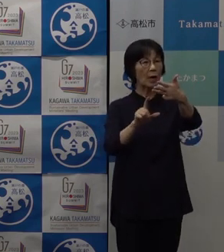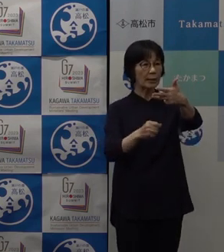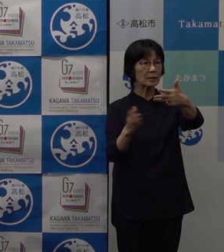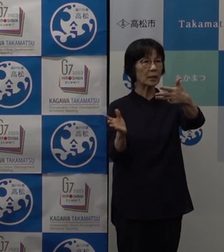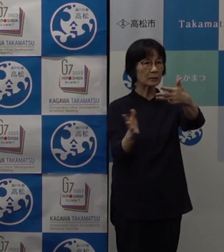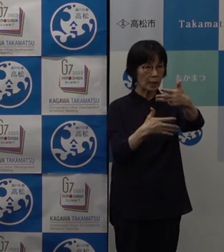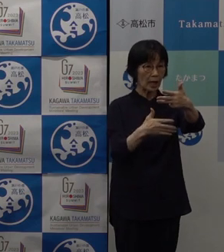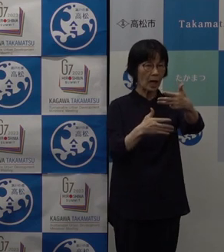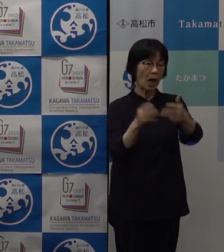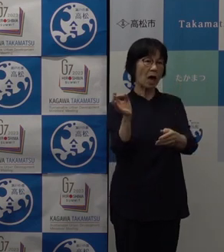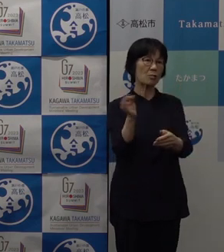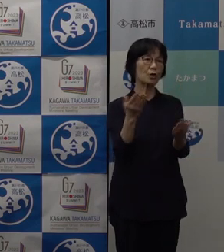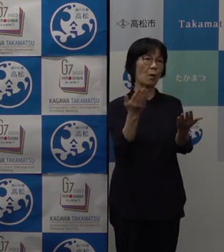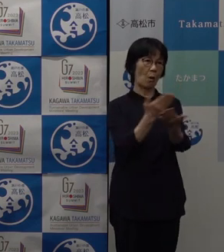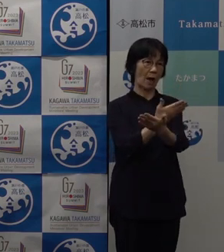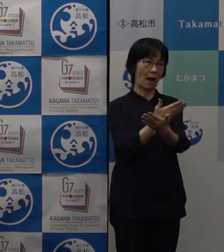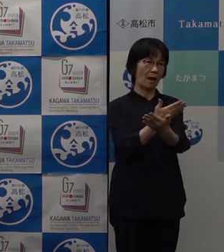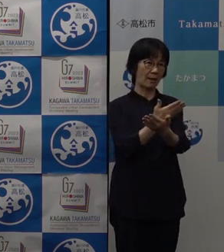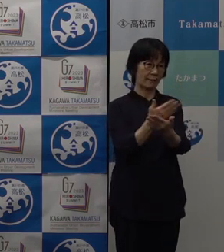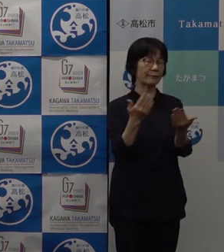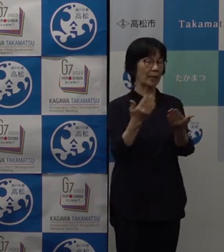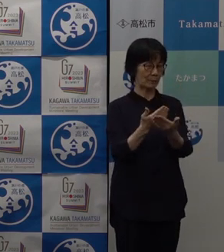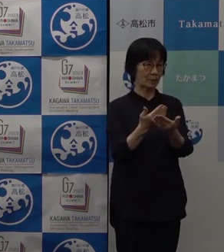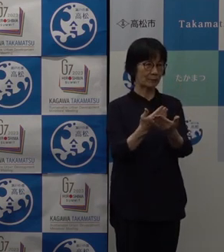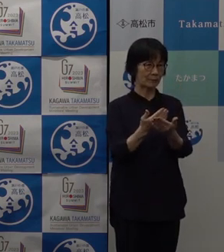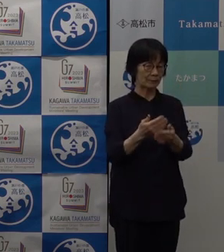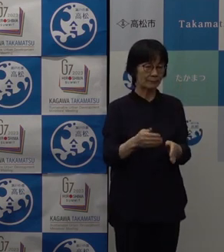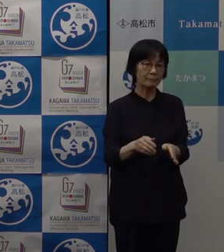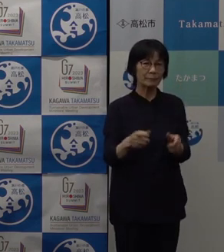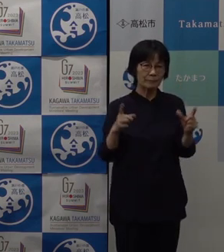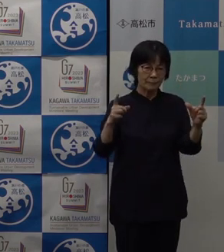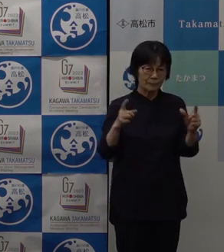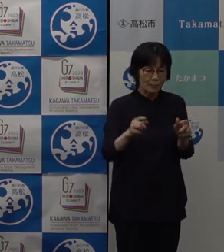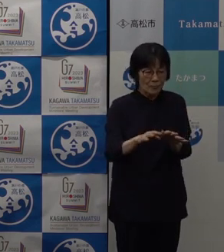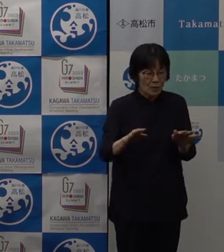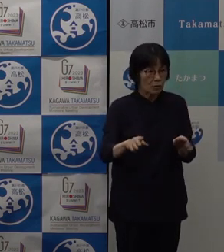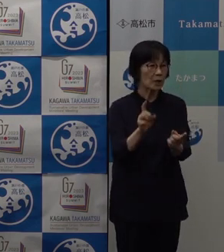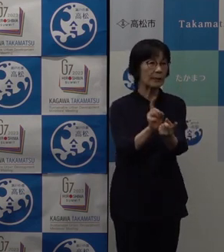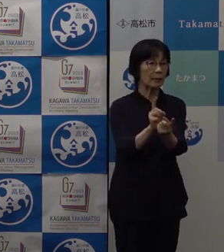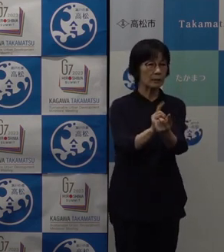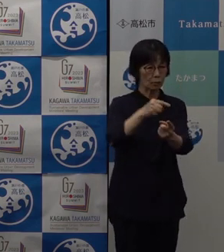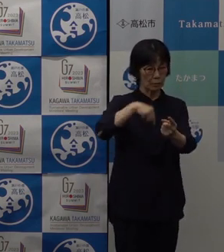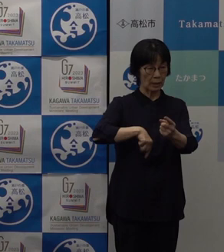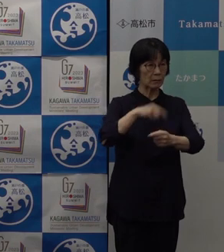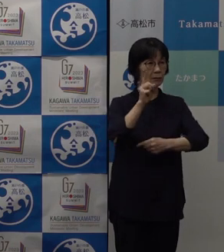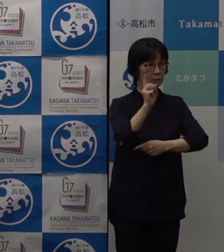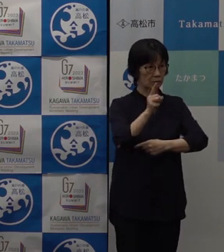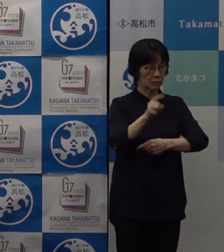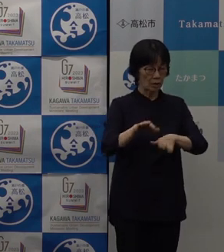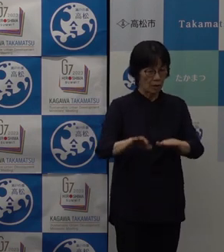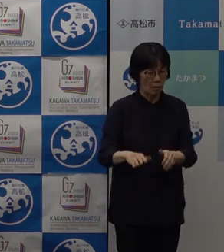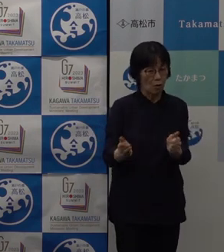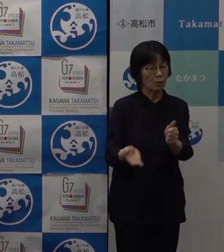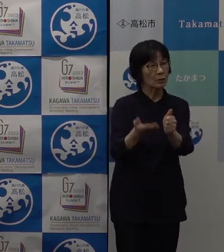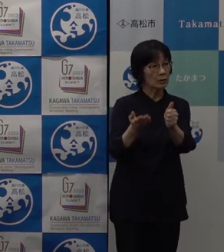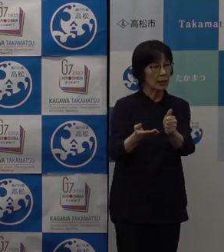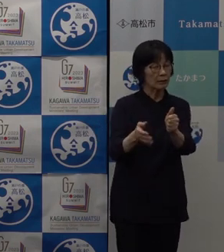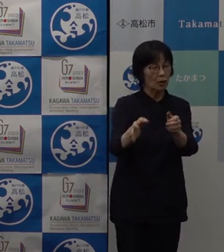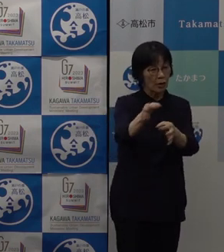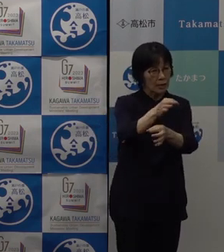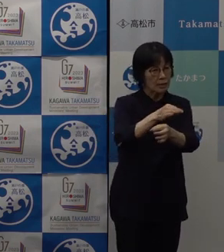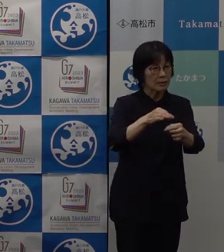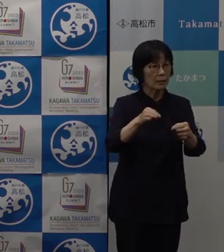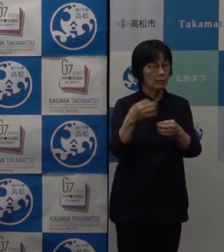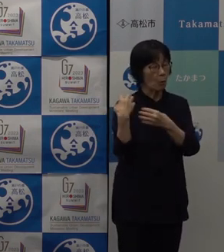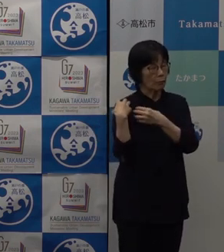したというものでございます。まあ、要はやっぱり少子化対策の一つの決め手として、子育ての経済的負担の軽減、特